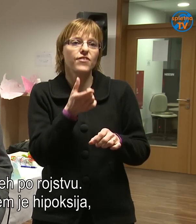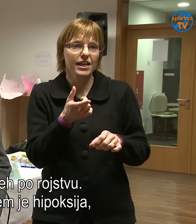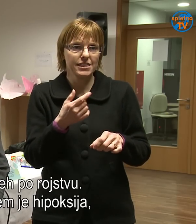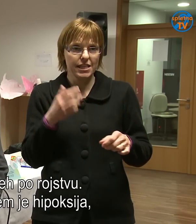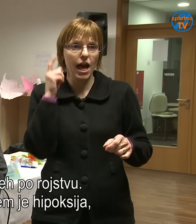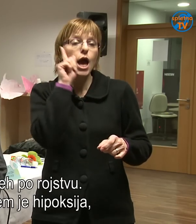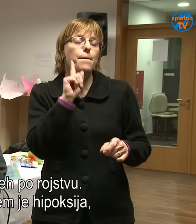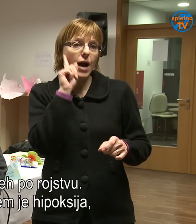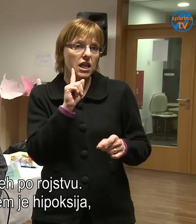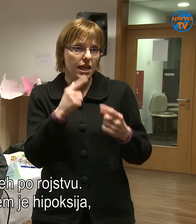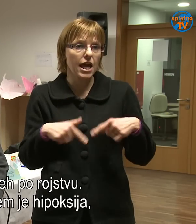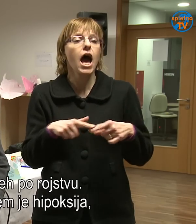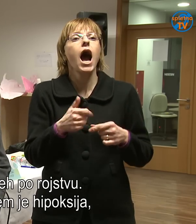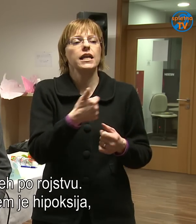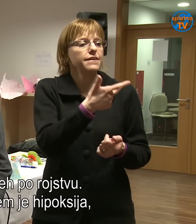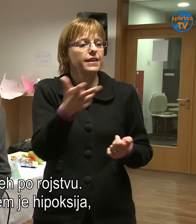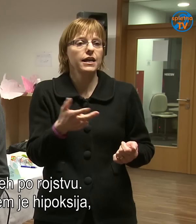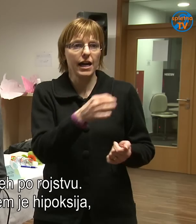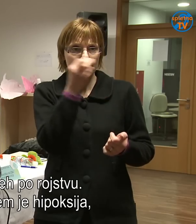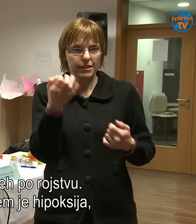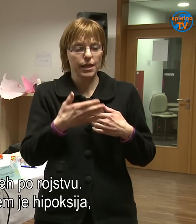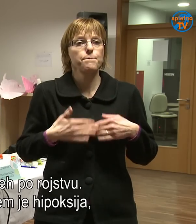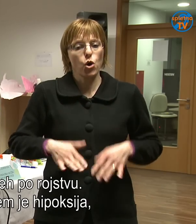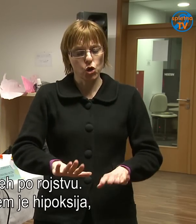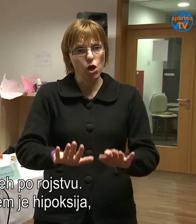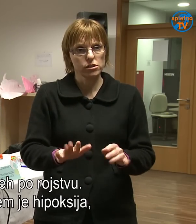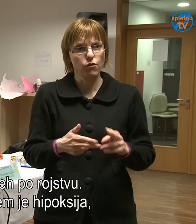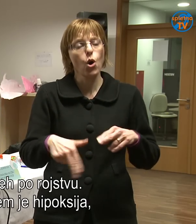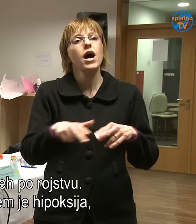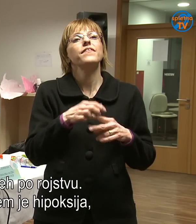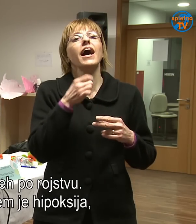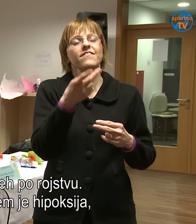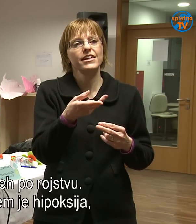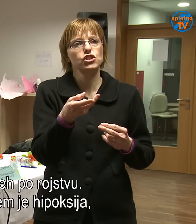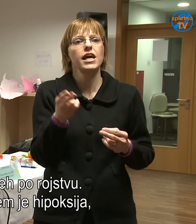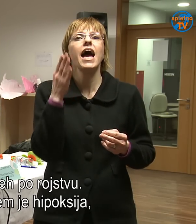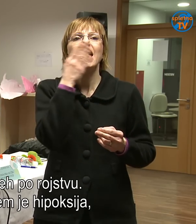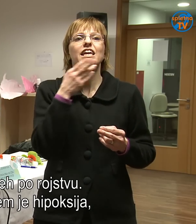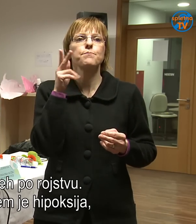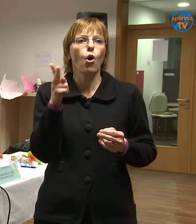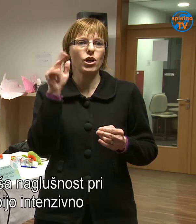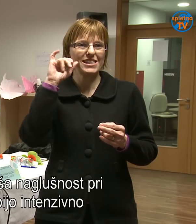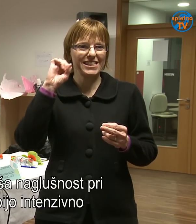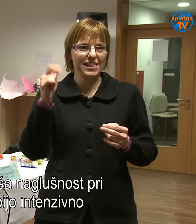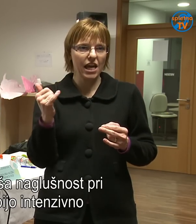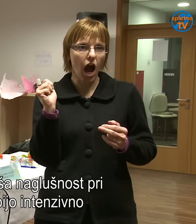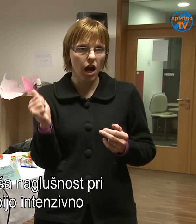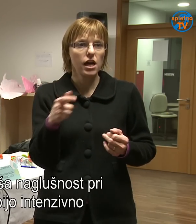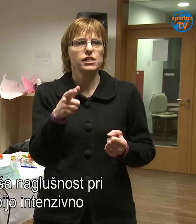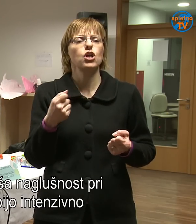ali v času prvih dni po rojstvu. Največji problem je hipoksija, zato je